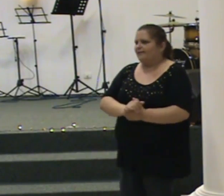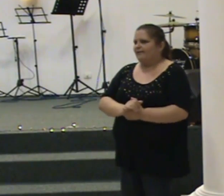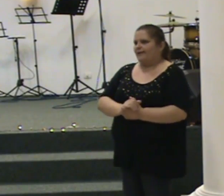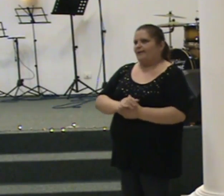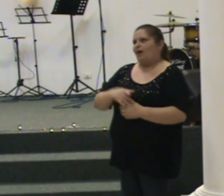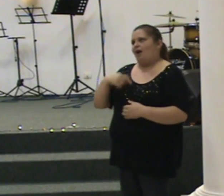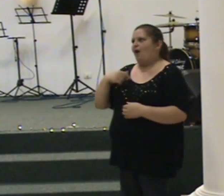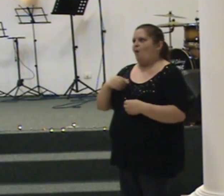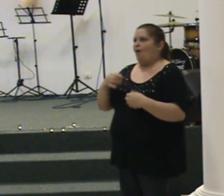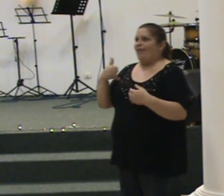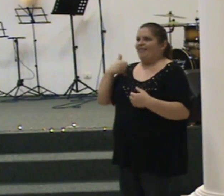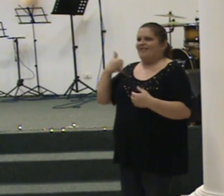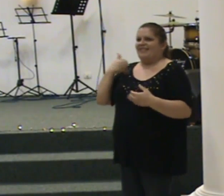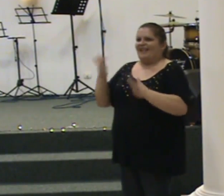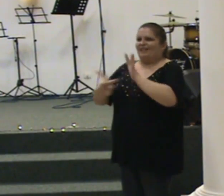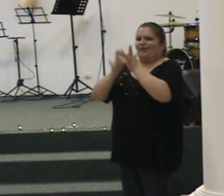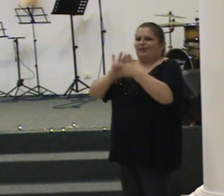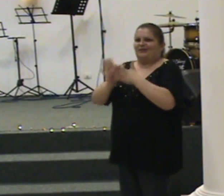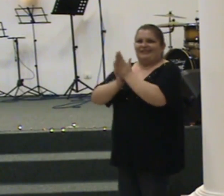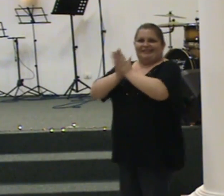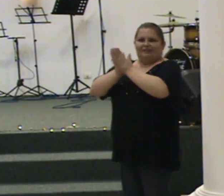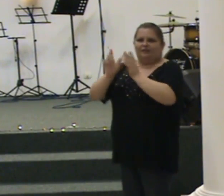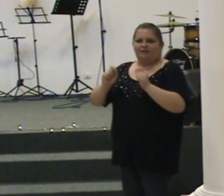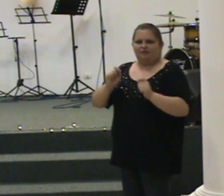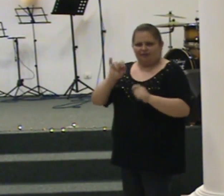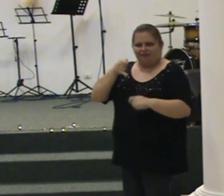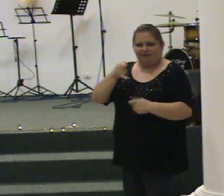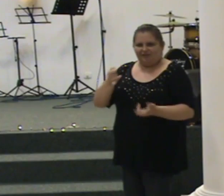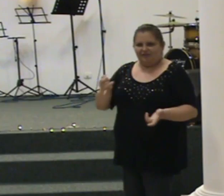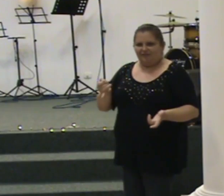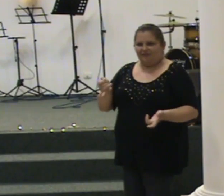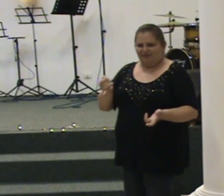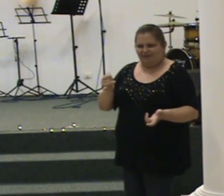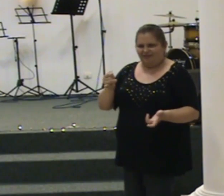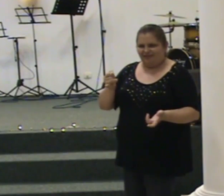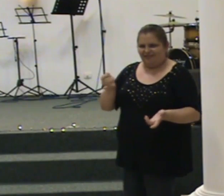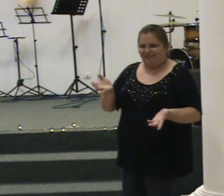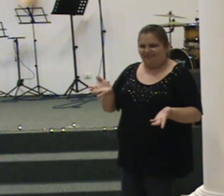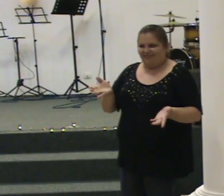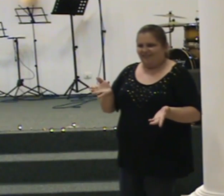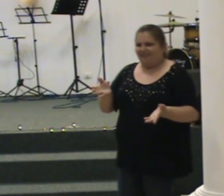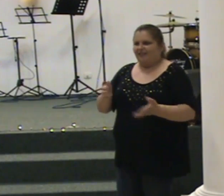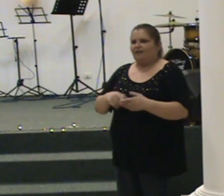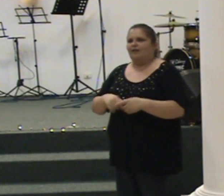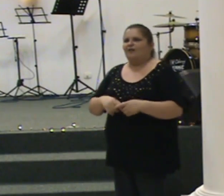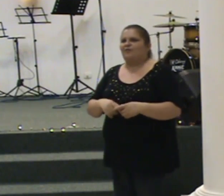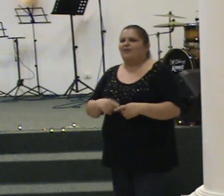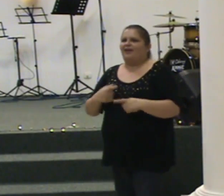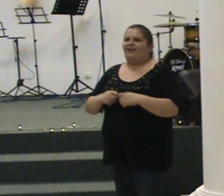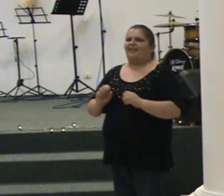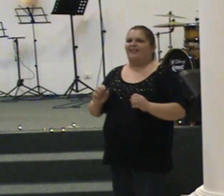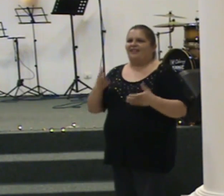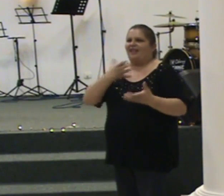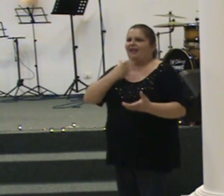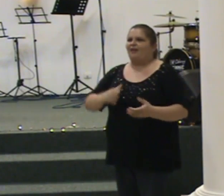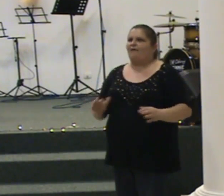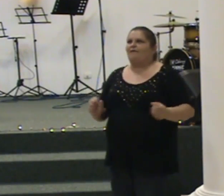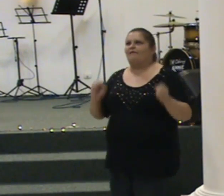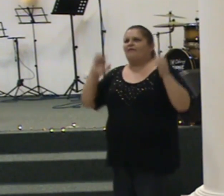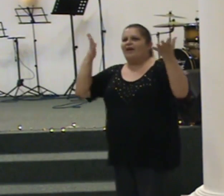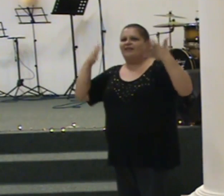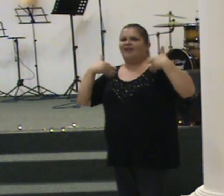uma reverência ao aniversariante? Ora, Natal é tempo de festa, tempo de